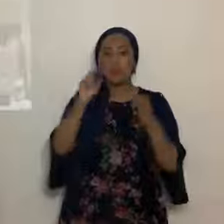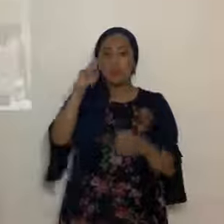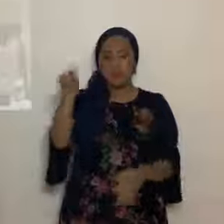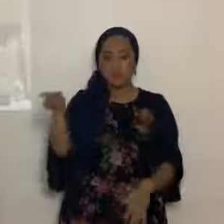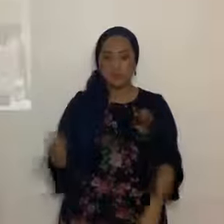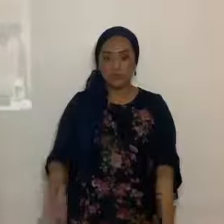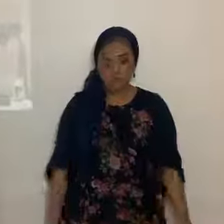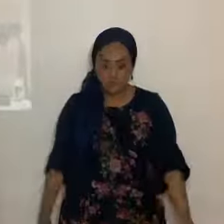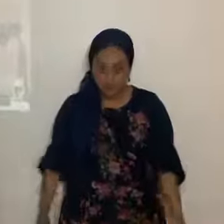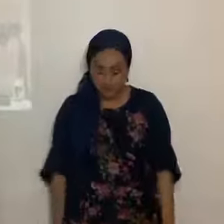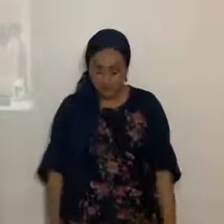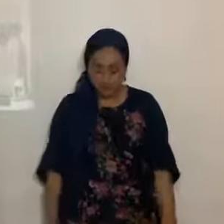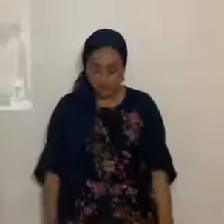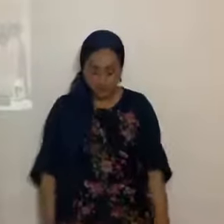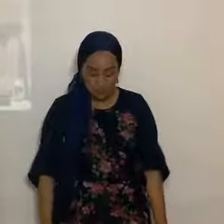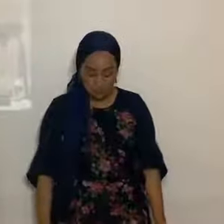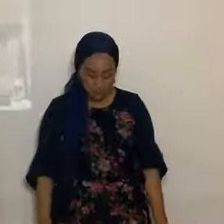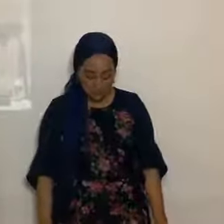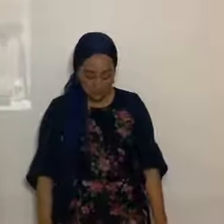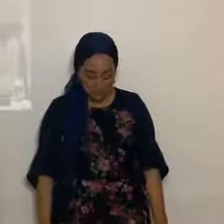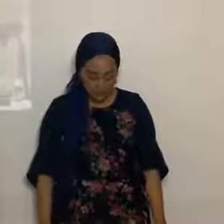11:22.